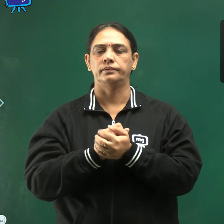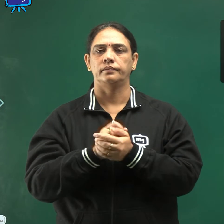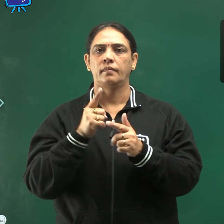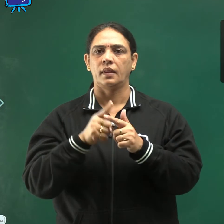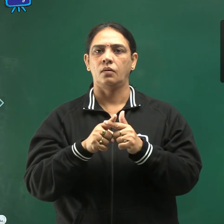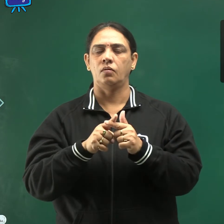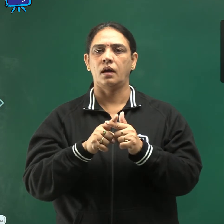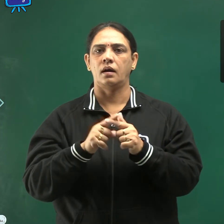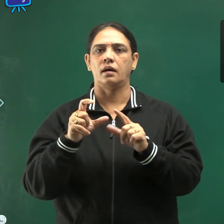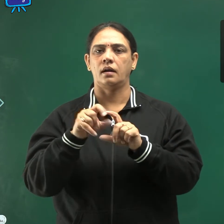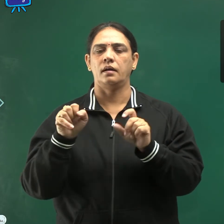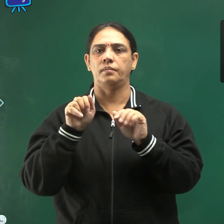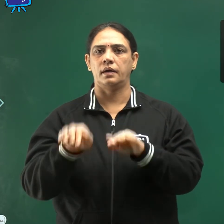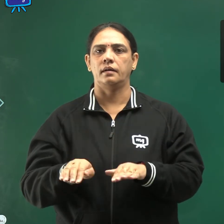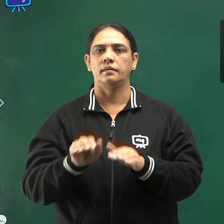गुणा करने पर